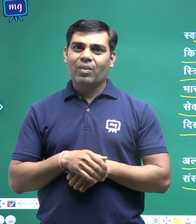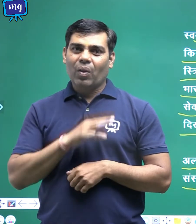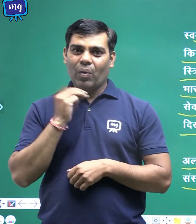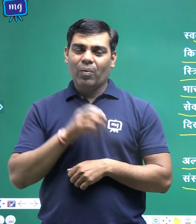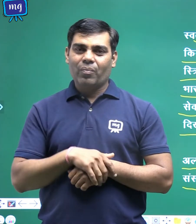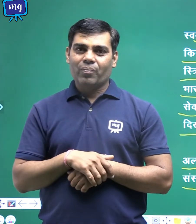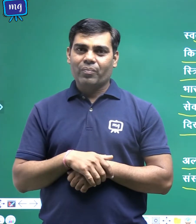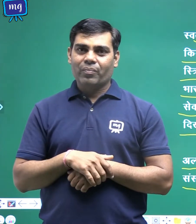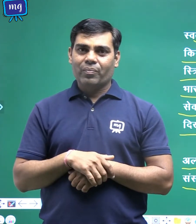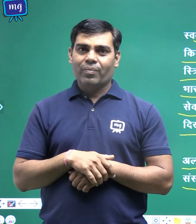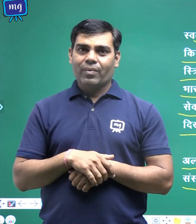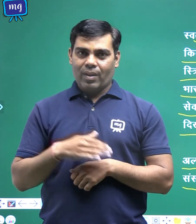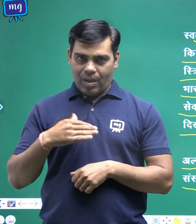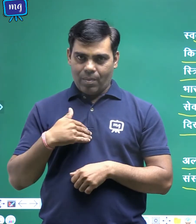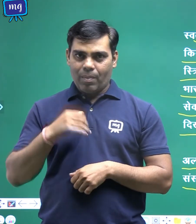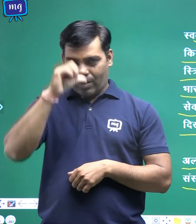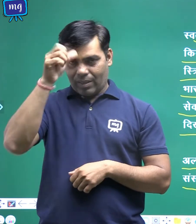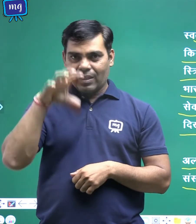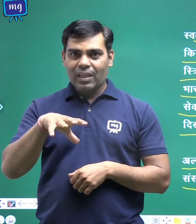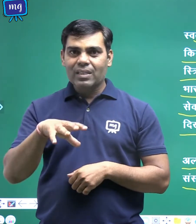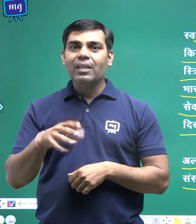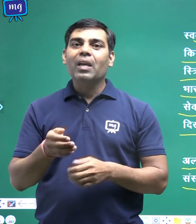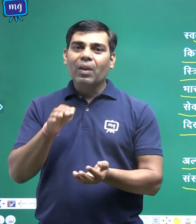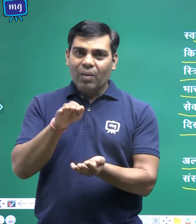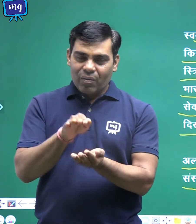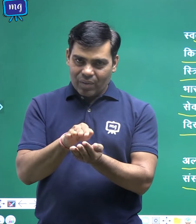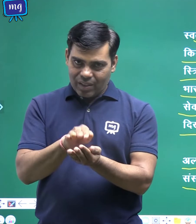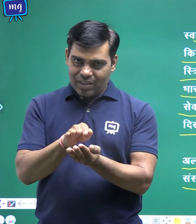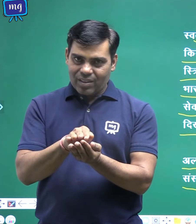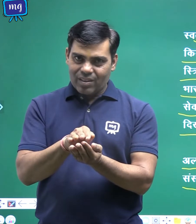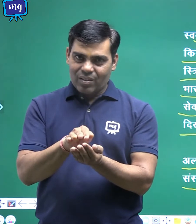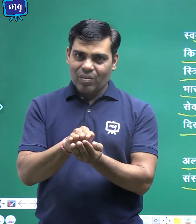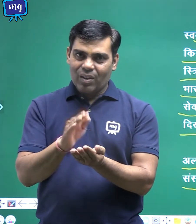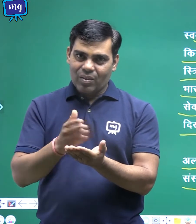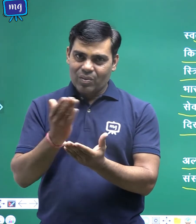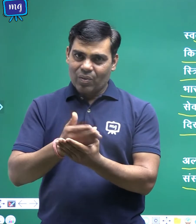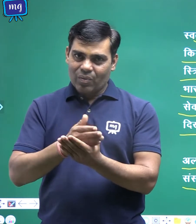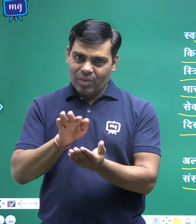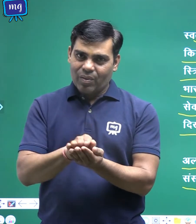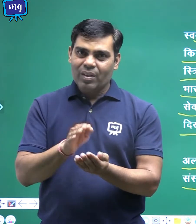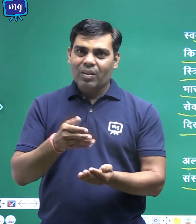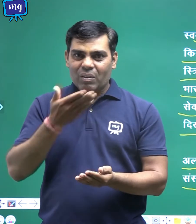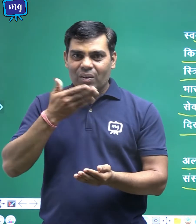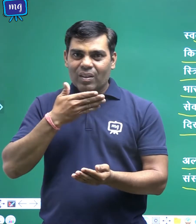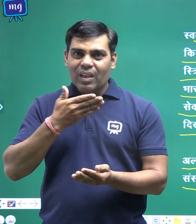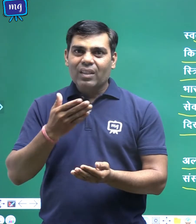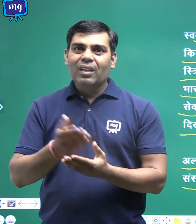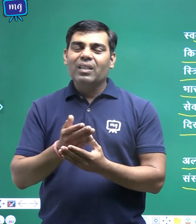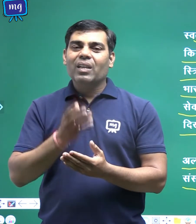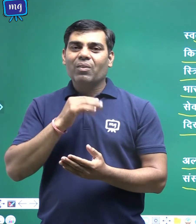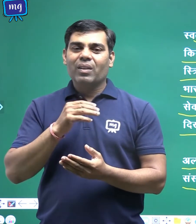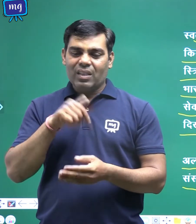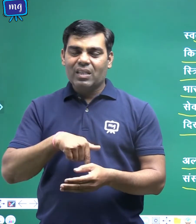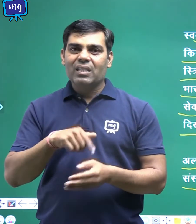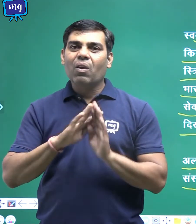और हमारे देश के वेदों का स्मरण करते हुए इस संसार से